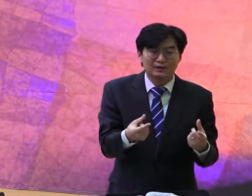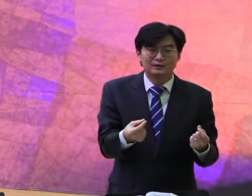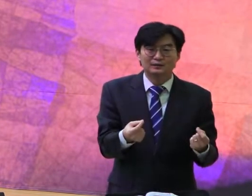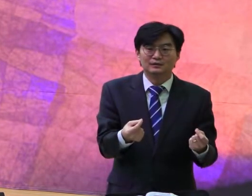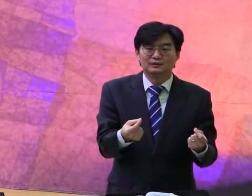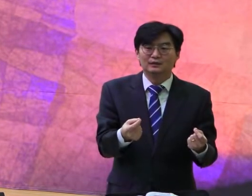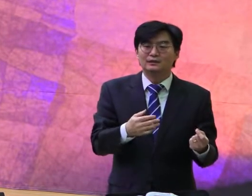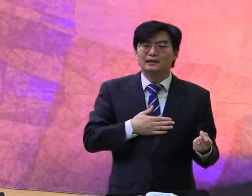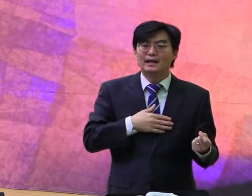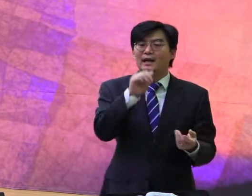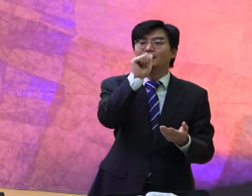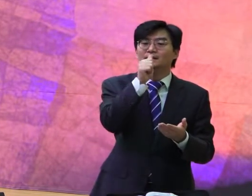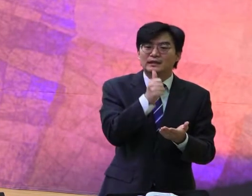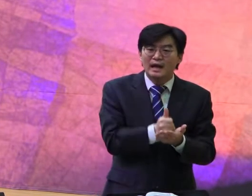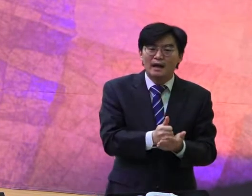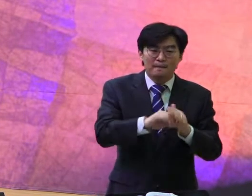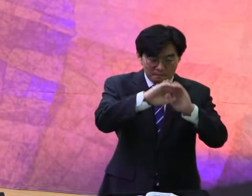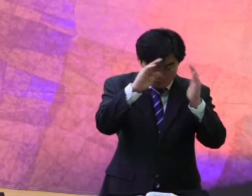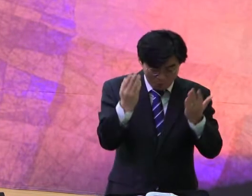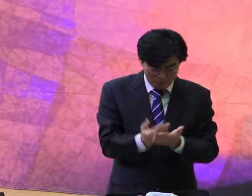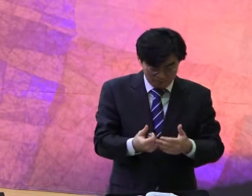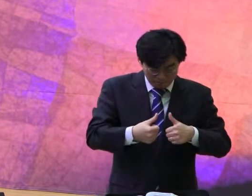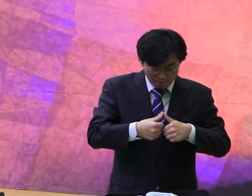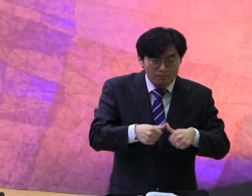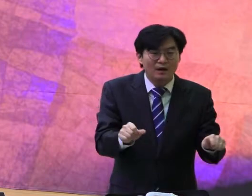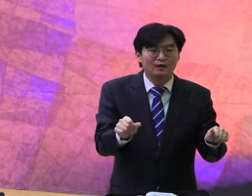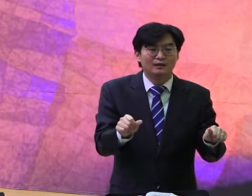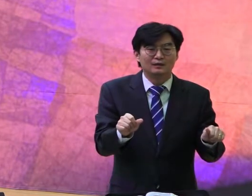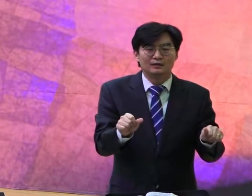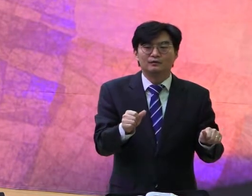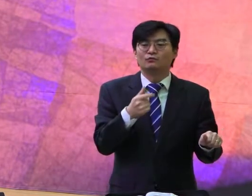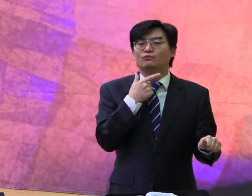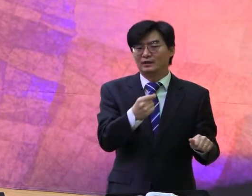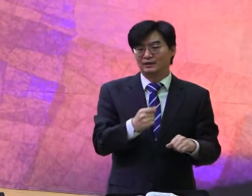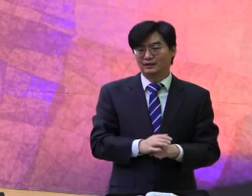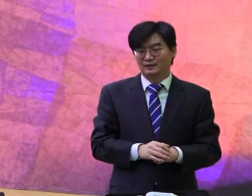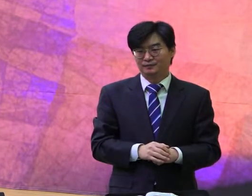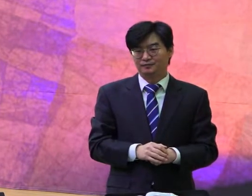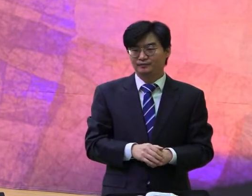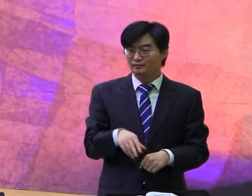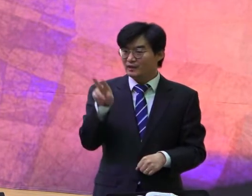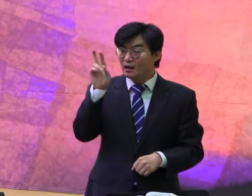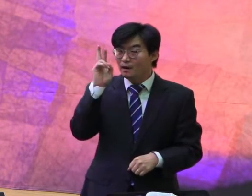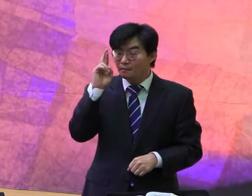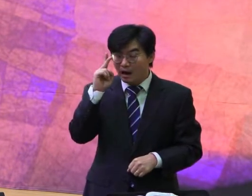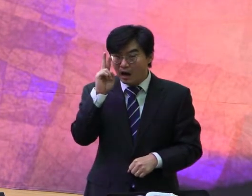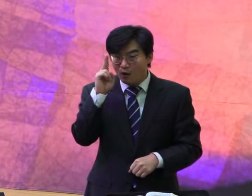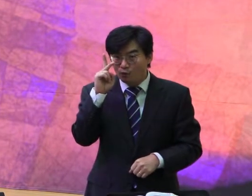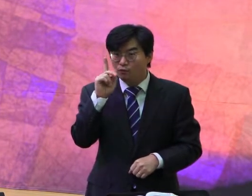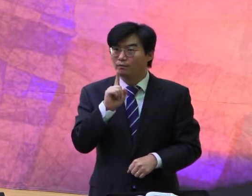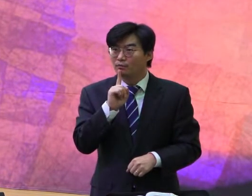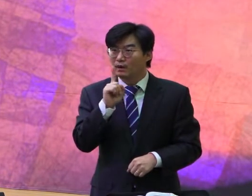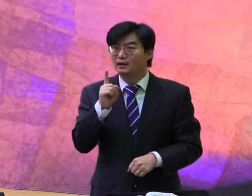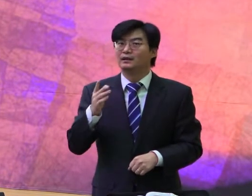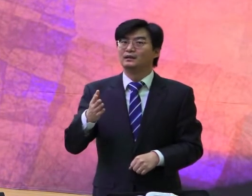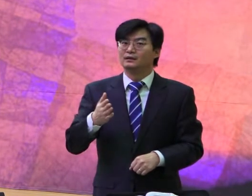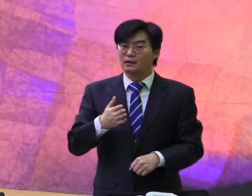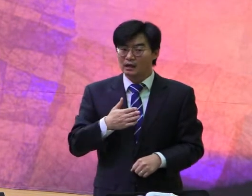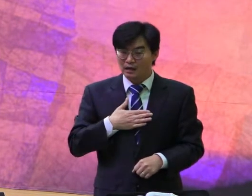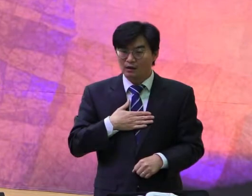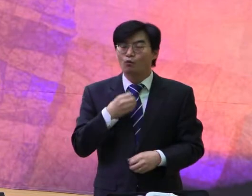것입니다. 그래서 바울은 그렇게 고백했죠. 나는 날마다 뭐라고